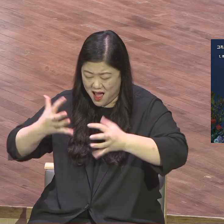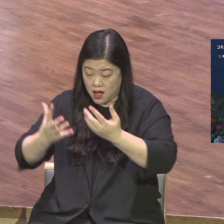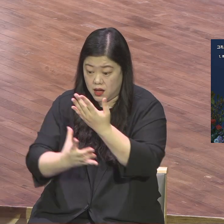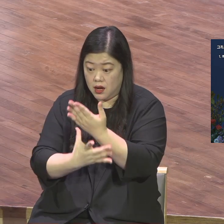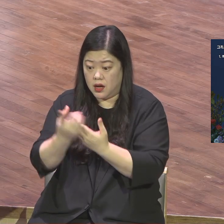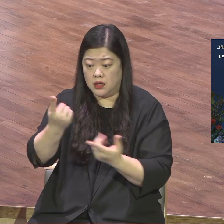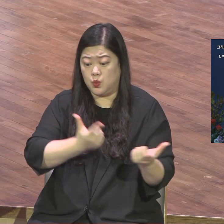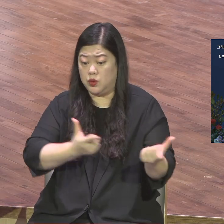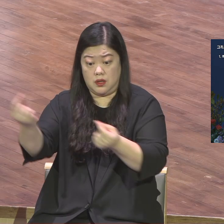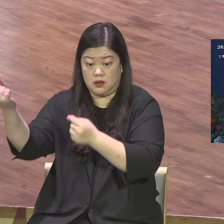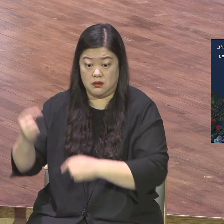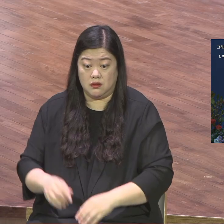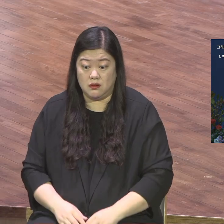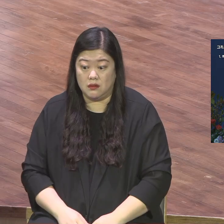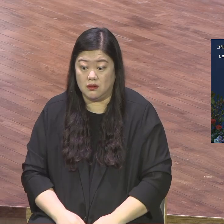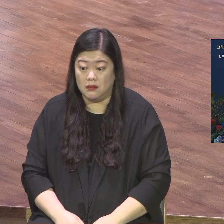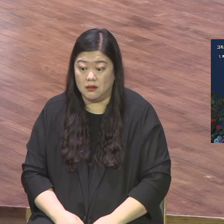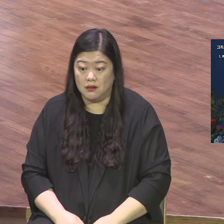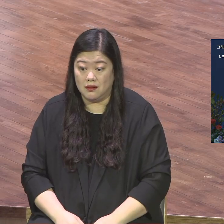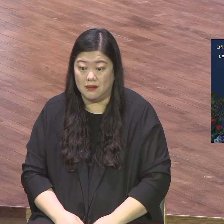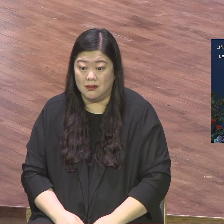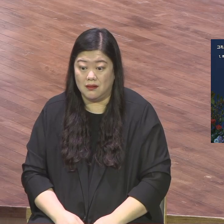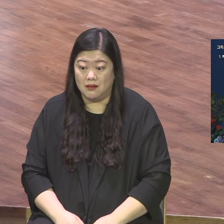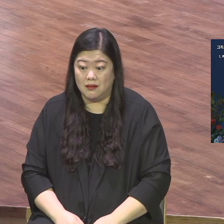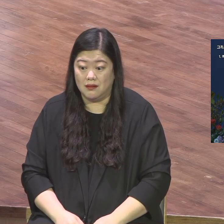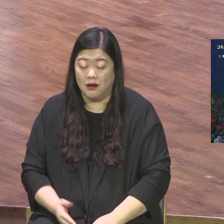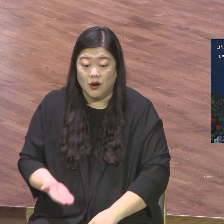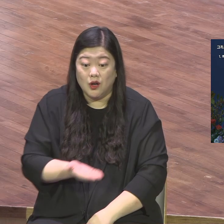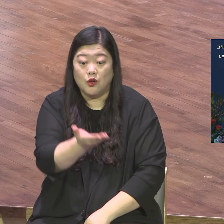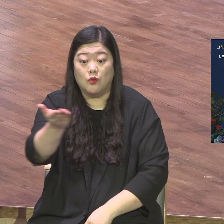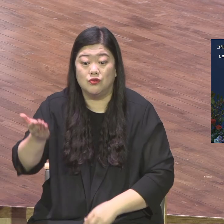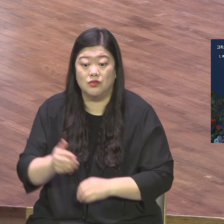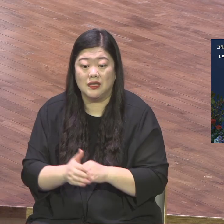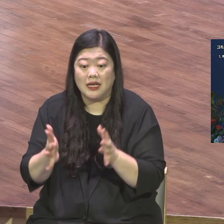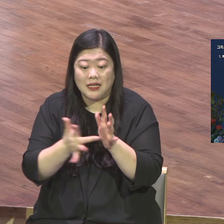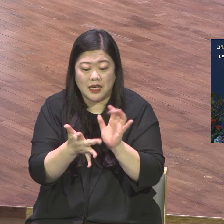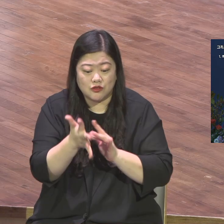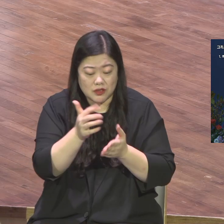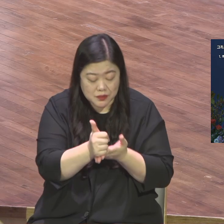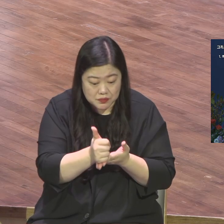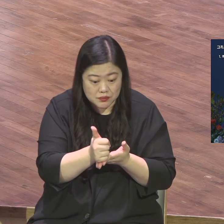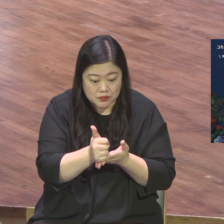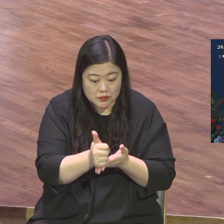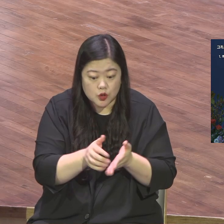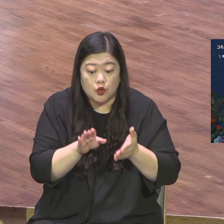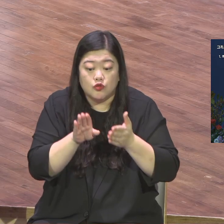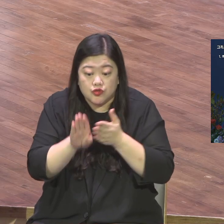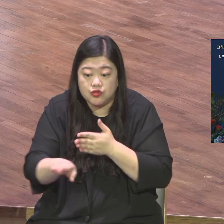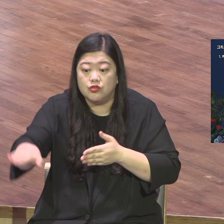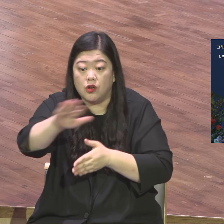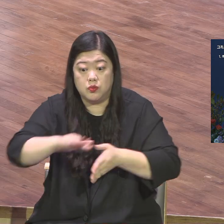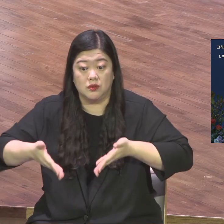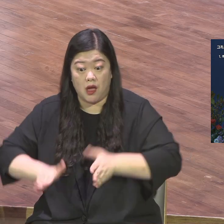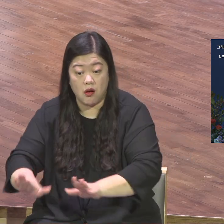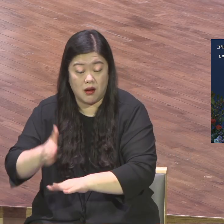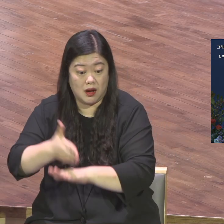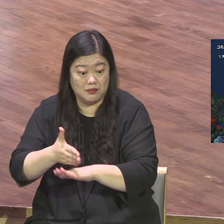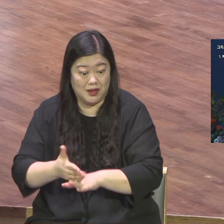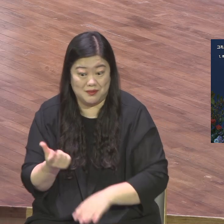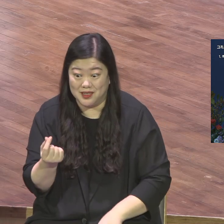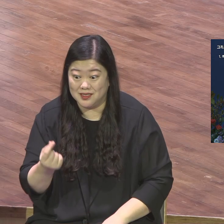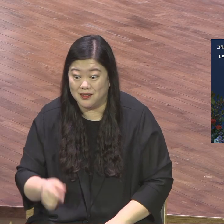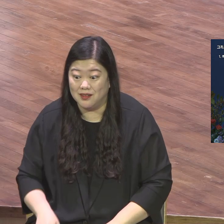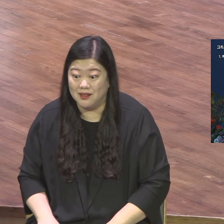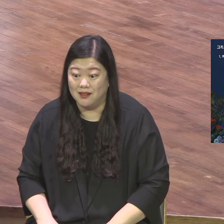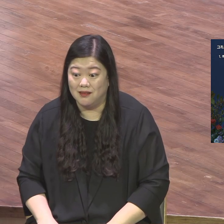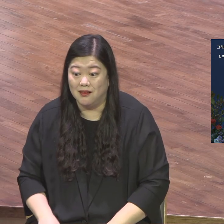5000년 사이에 이렇게 예수 믿고 구원받는 시기에 태어났으니 얼마나 감격스럽습니까? 예수 그리스도를